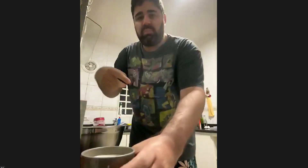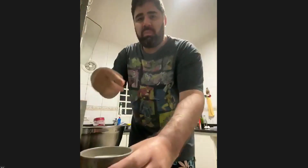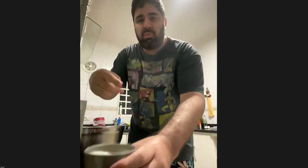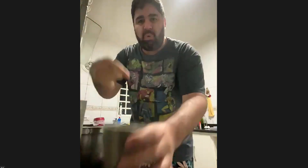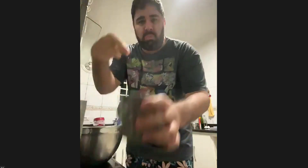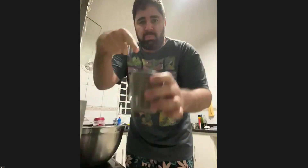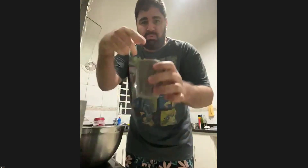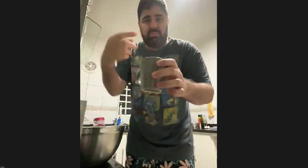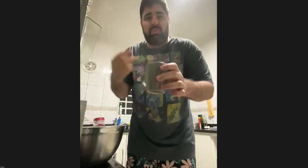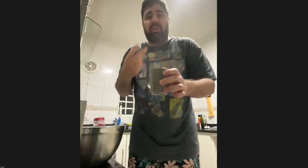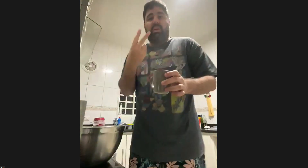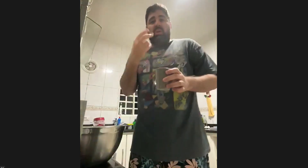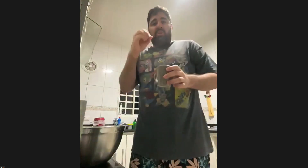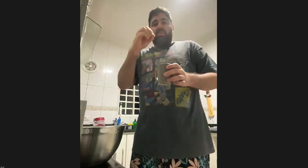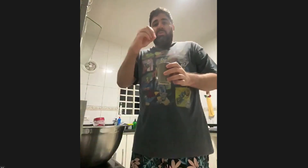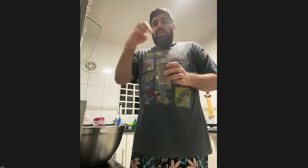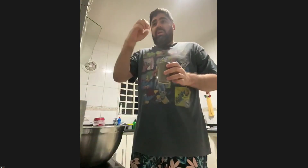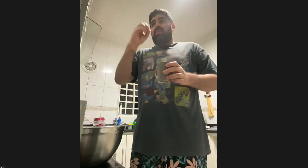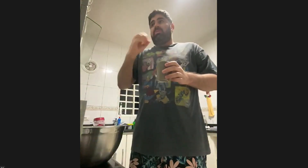copo.